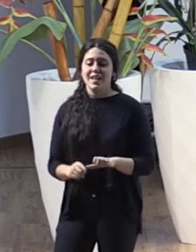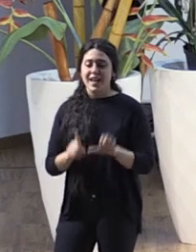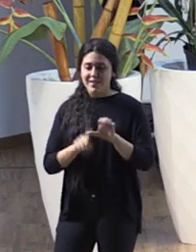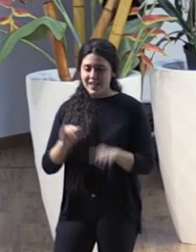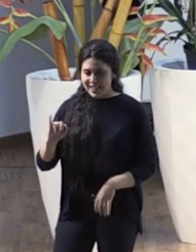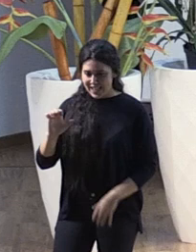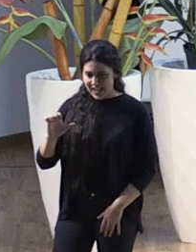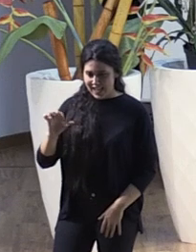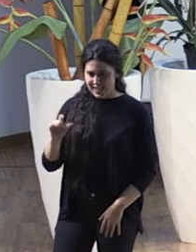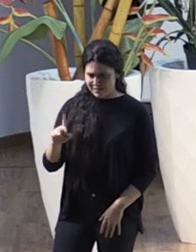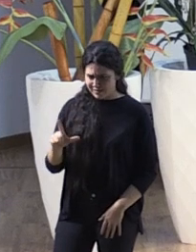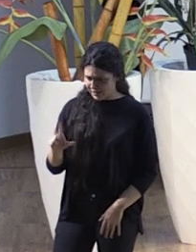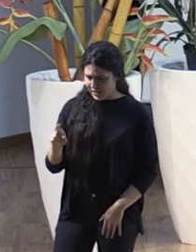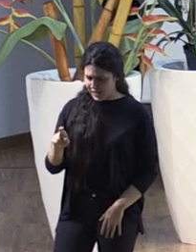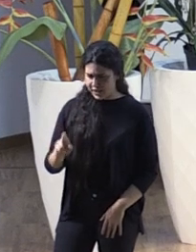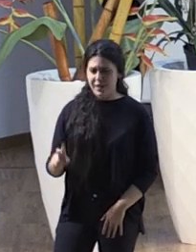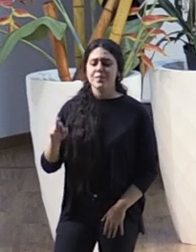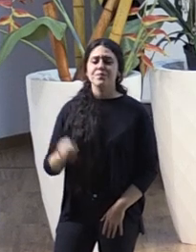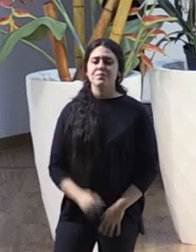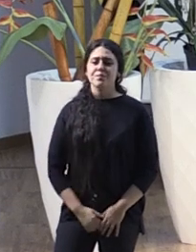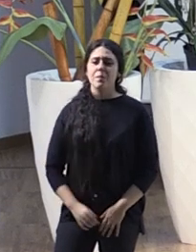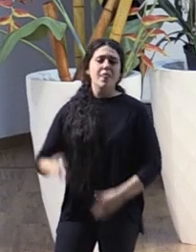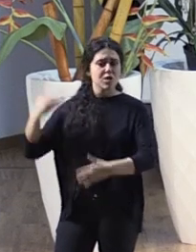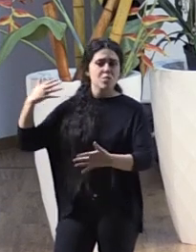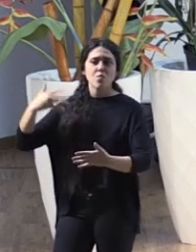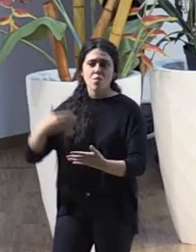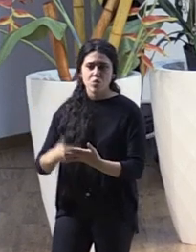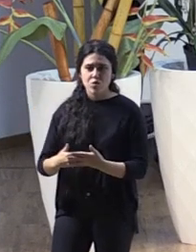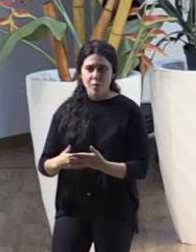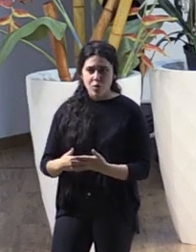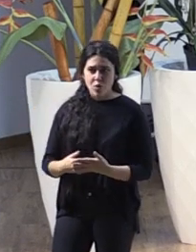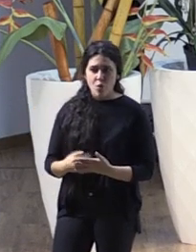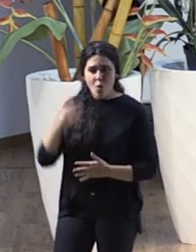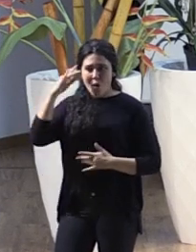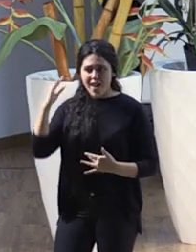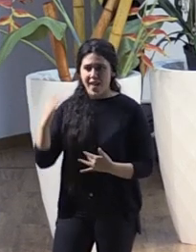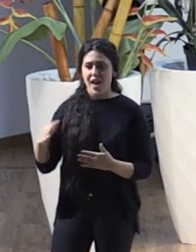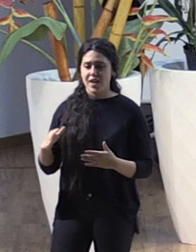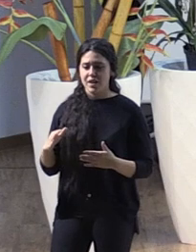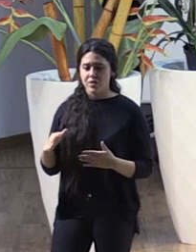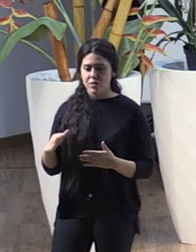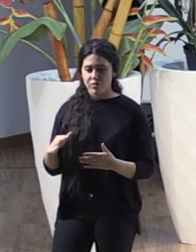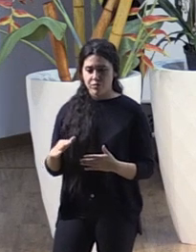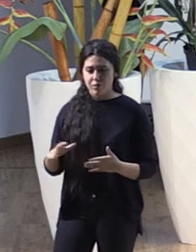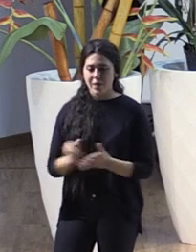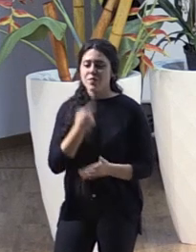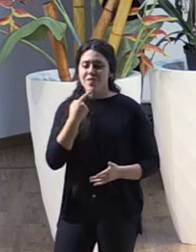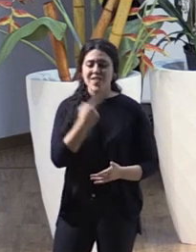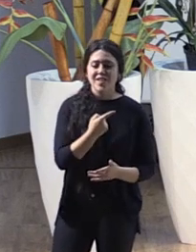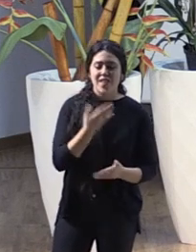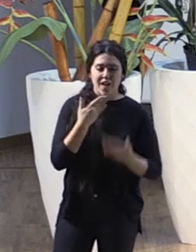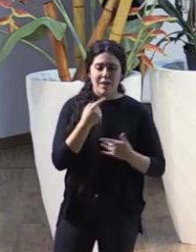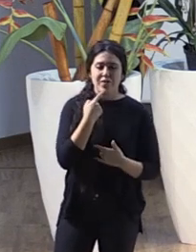Lleva muchísimos años y justamente en una conversación con él hace muchos años decía una idea muy parecida a la de María José. Decía, a mí me